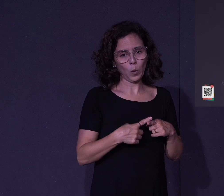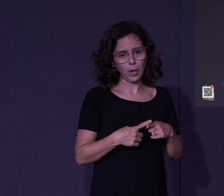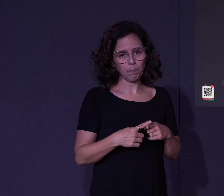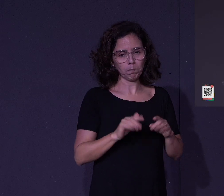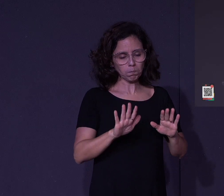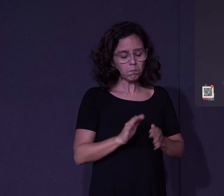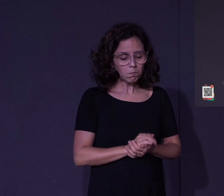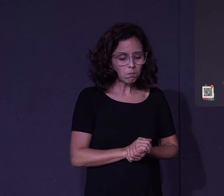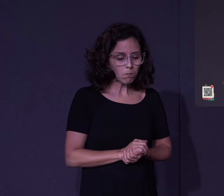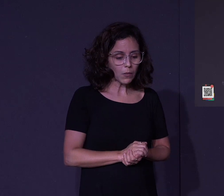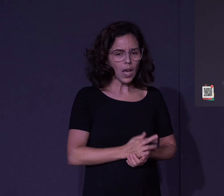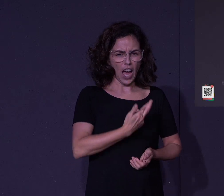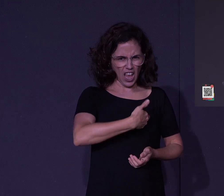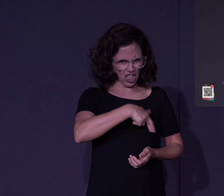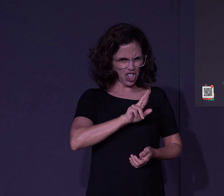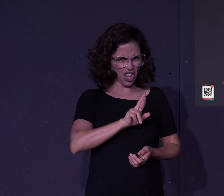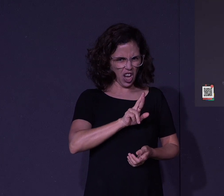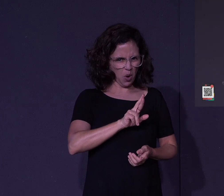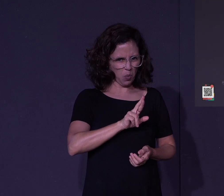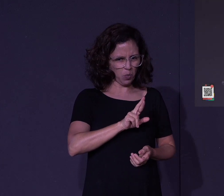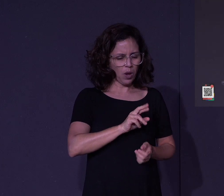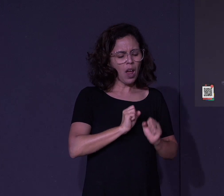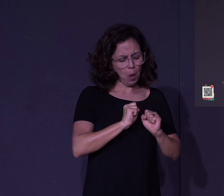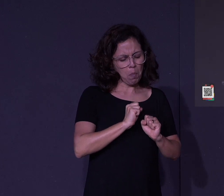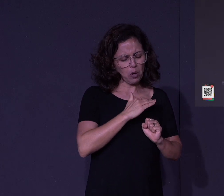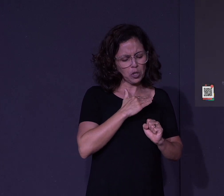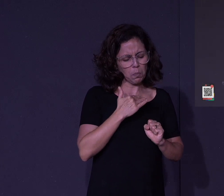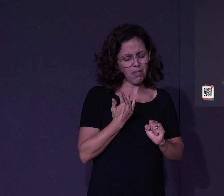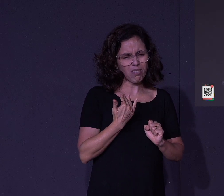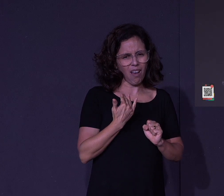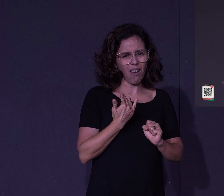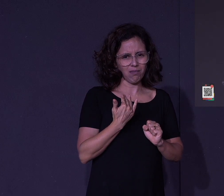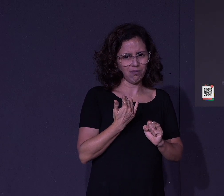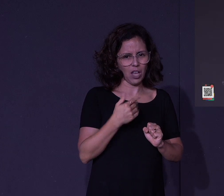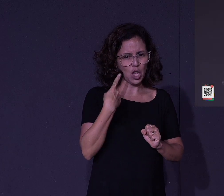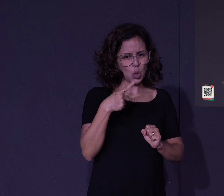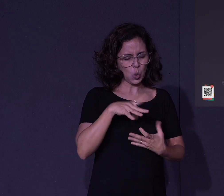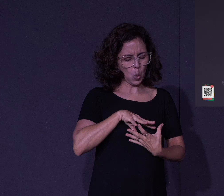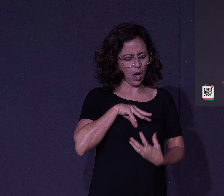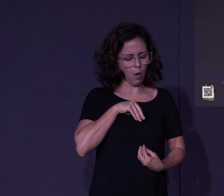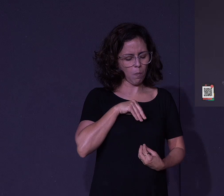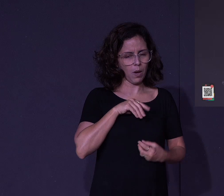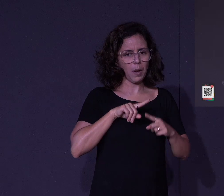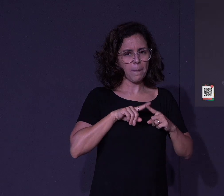espiritualmente. Mas Jesus quer tocar em você nessa noite, tocar em sua vida, entrar na sua família, em suas